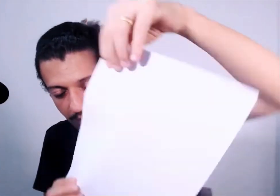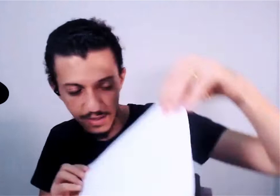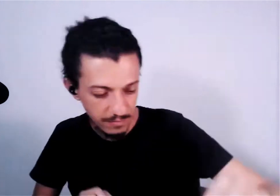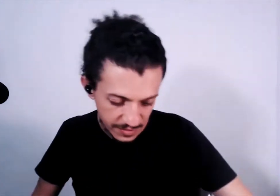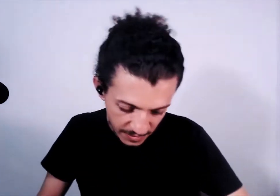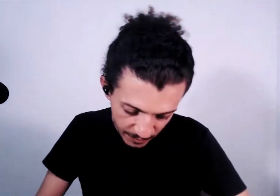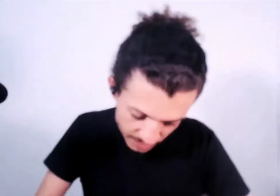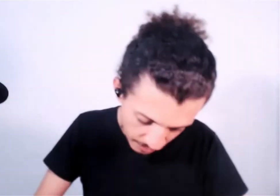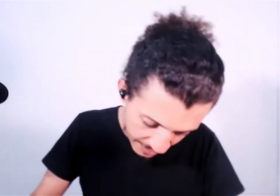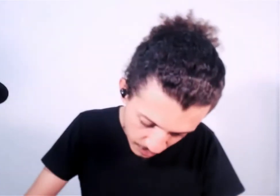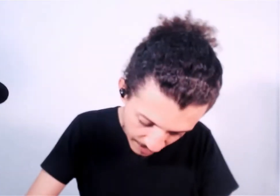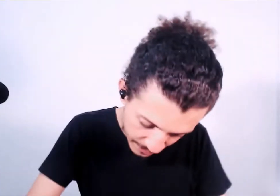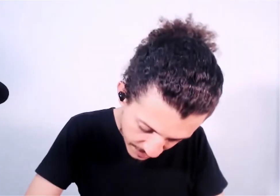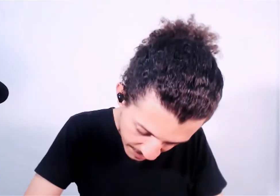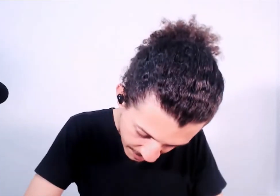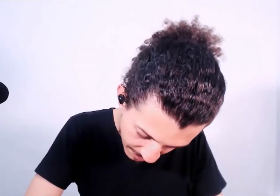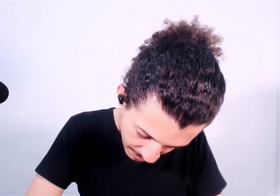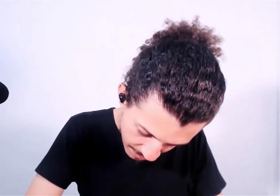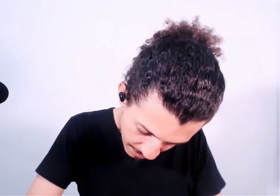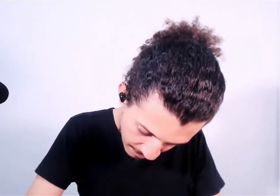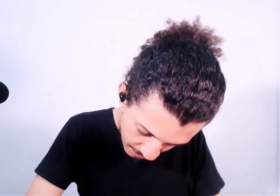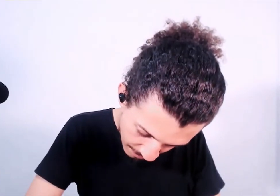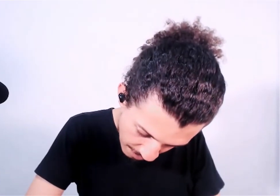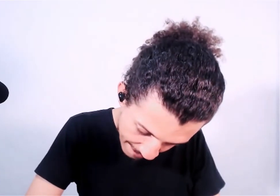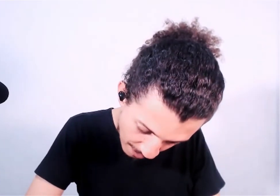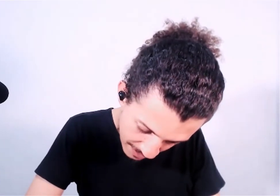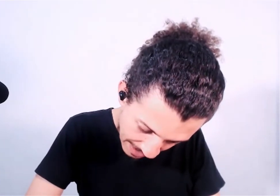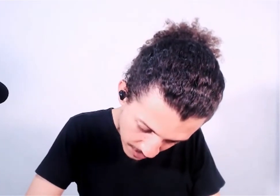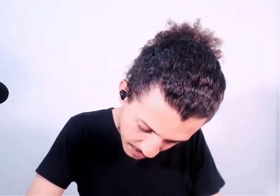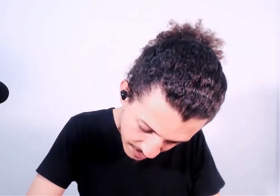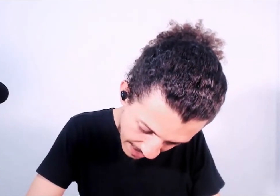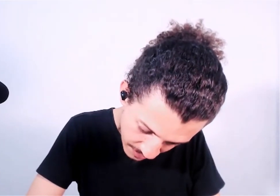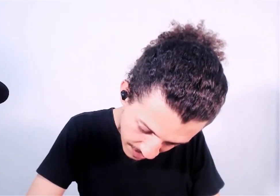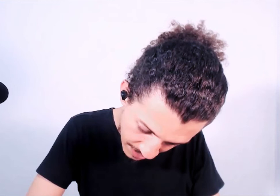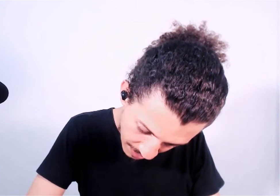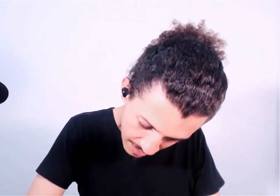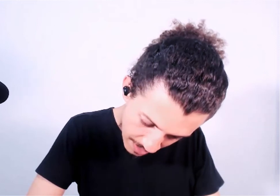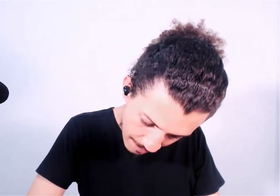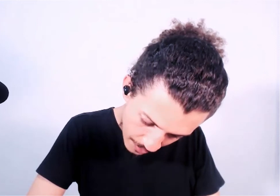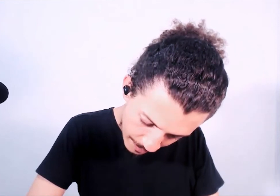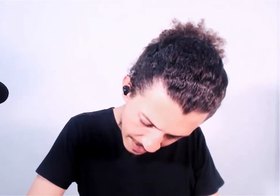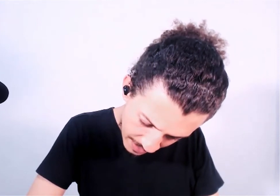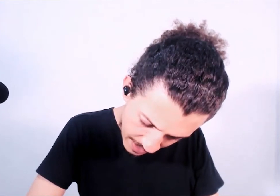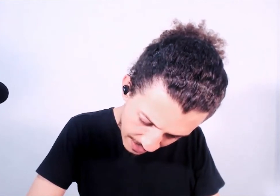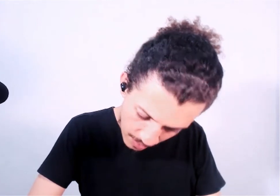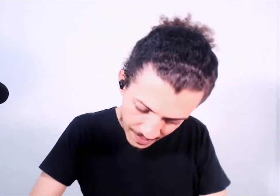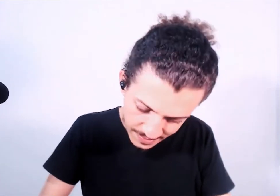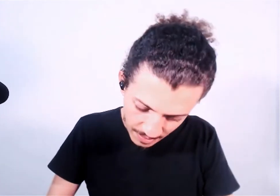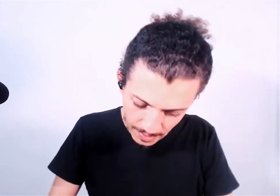Aqui, eu não sei se ficou tão nítido para vocês aí, vou reforçar os meus traços aqui, para que quem está começando agora